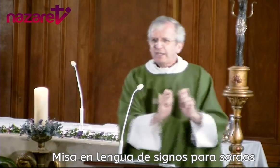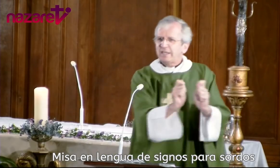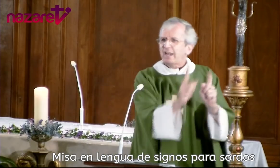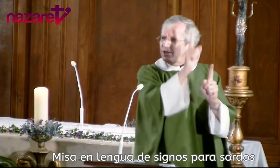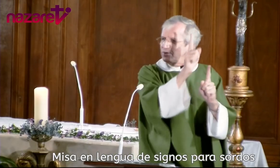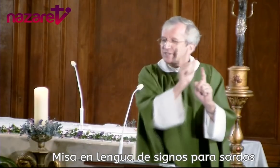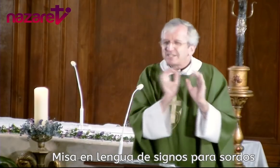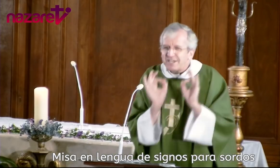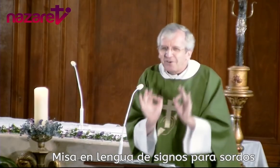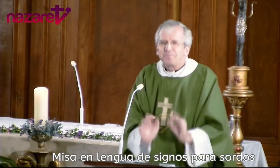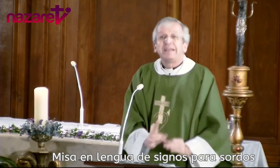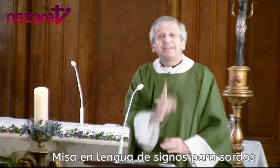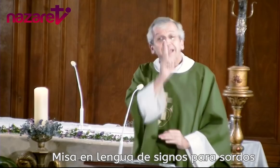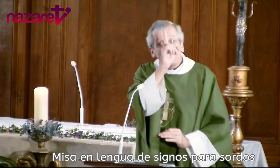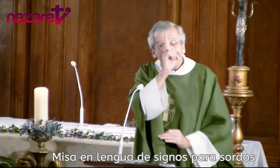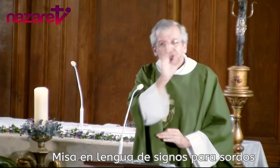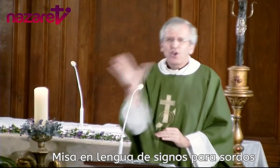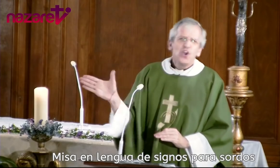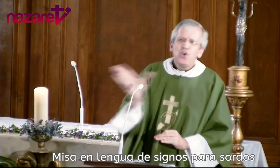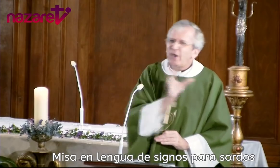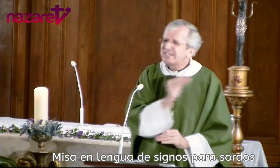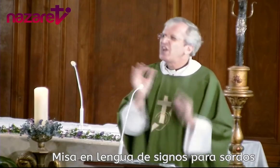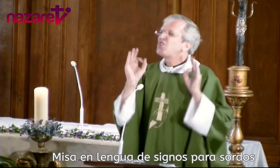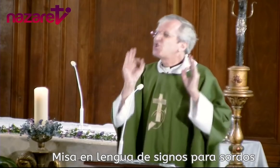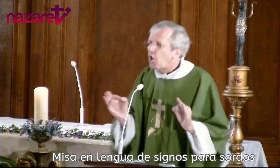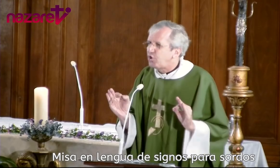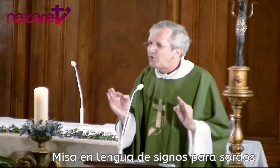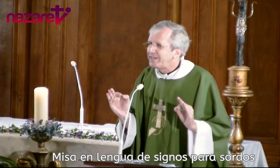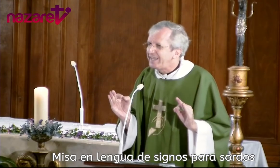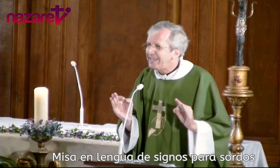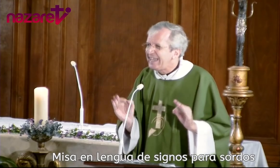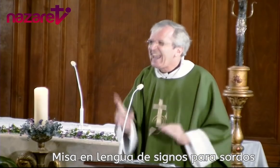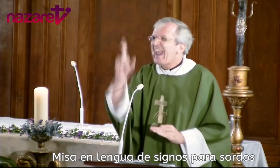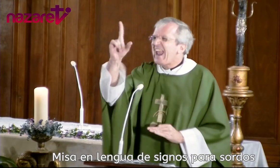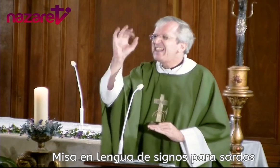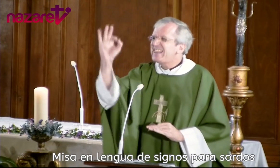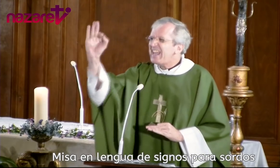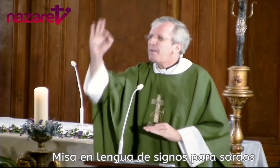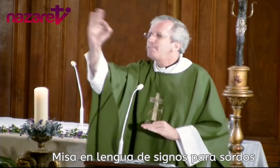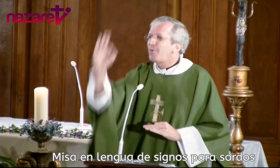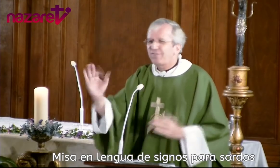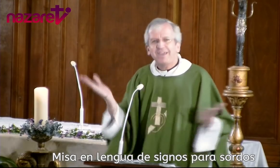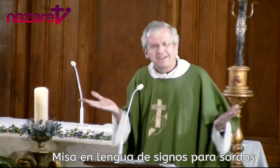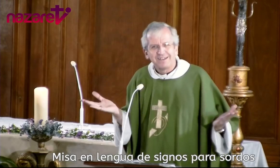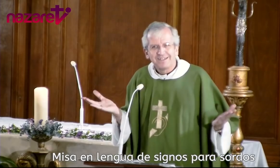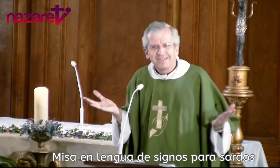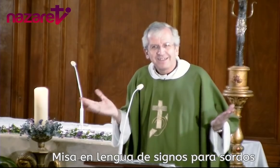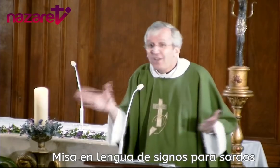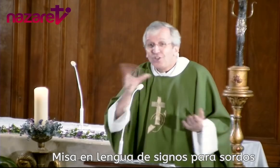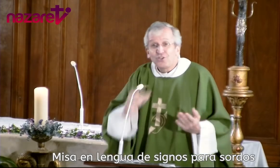dar a Dios, sino de Dios lo es todo, el 100%. Es decir, todo